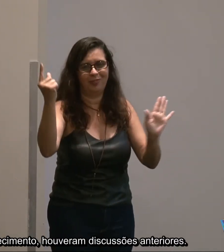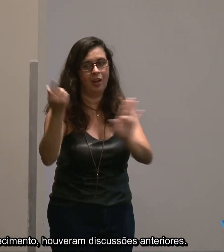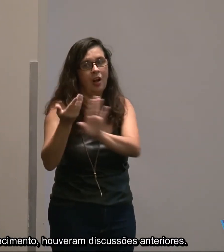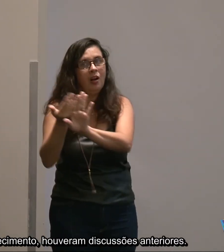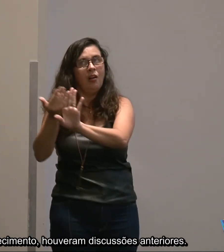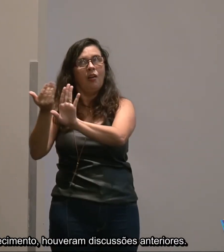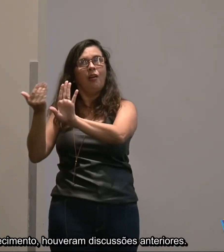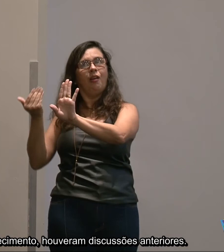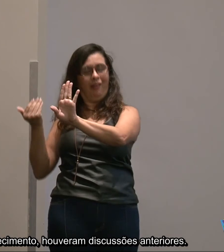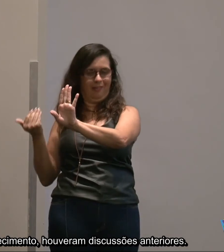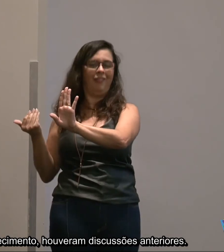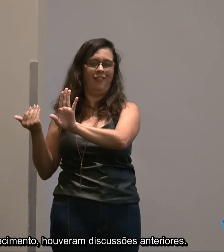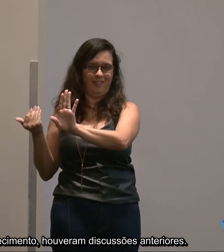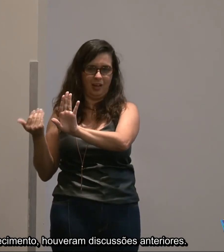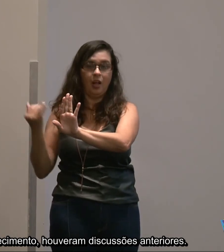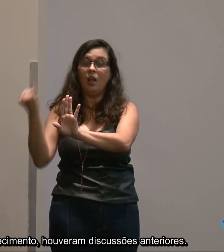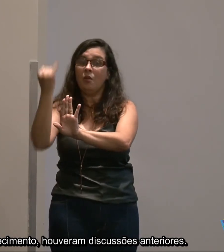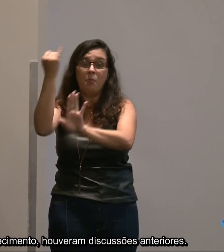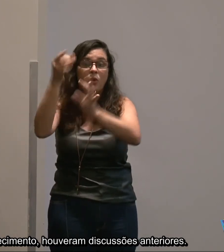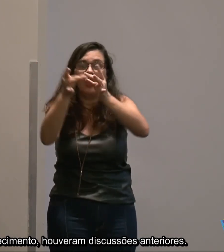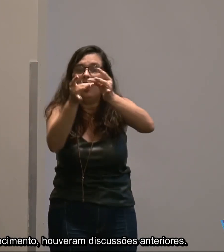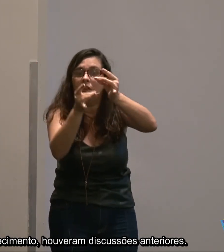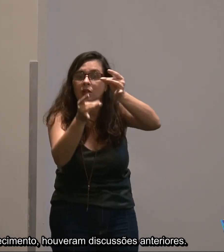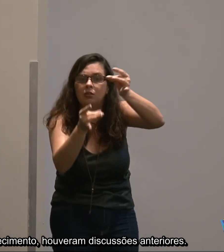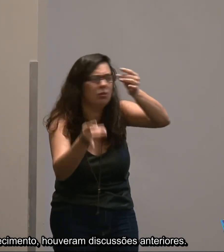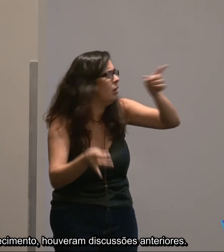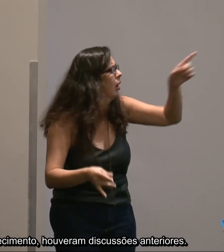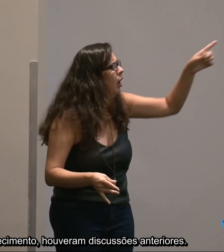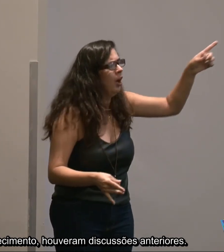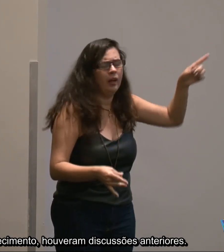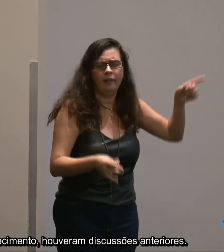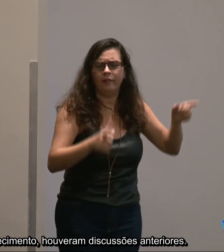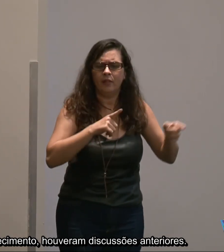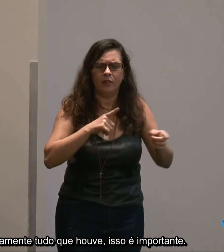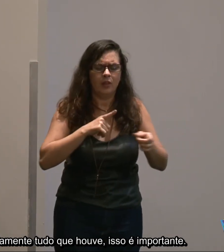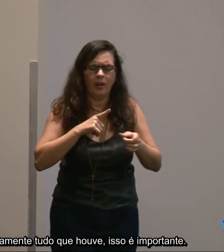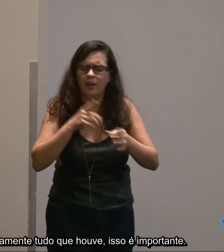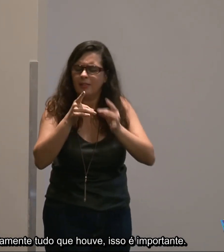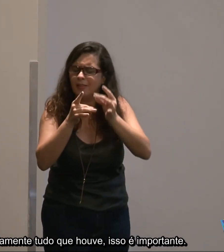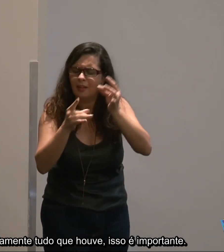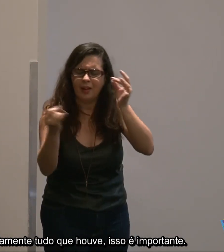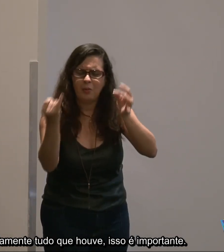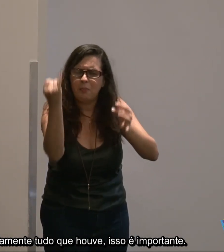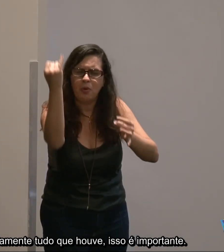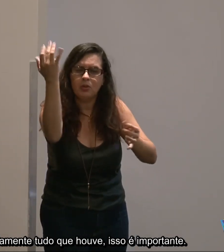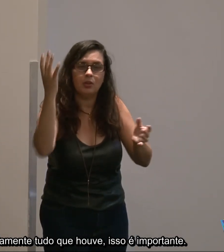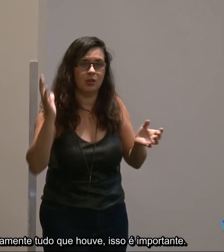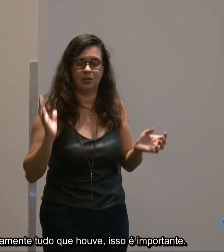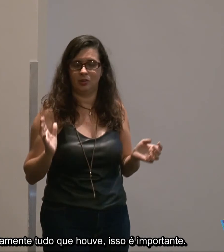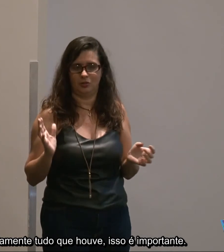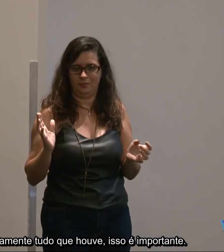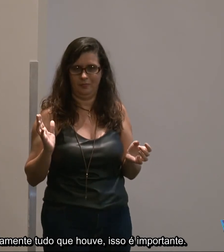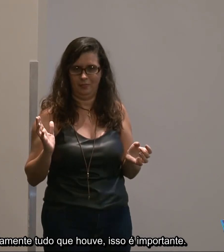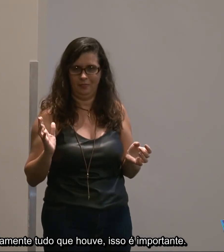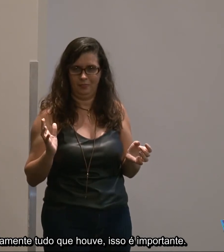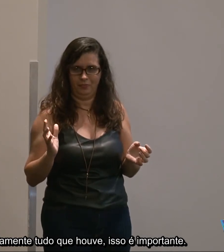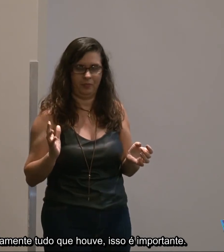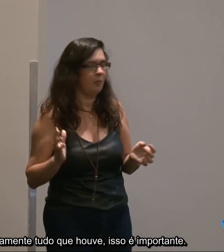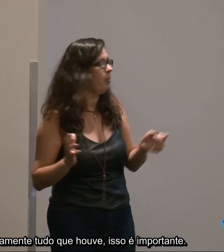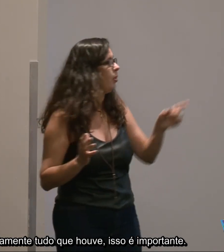Milão não foi o único acontecimento houveram discussões anteriores e nessa revista tem detalhadamente tudo que houve isso é